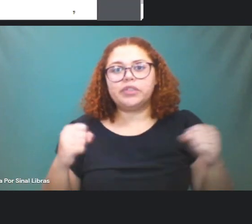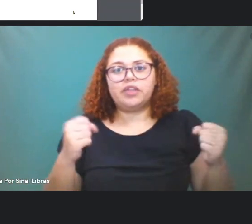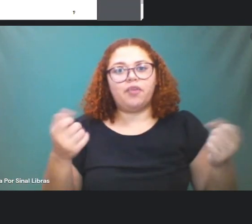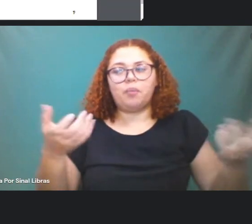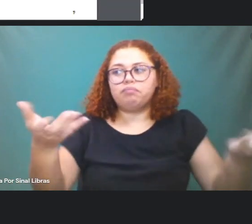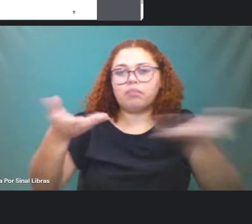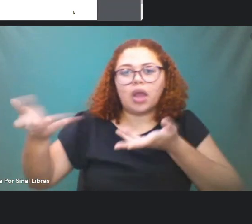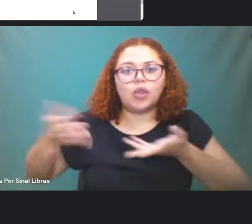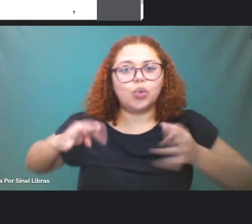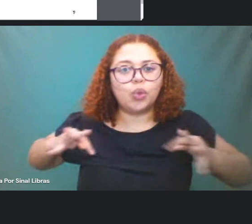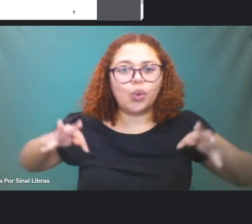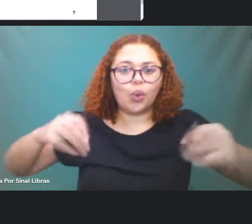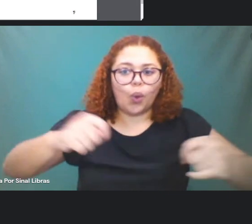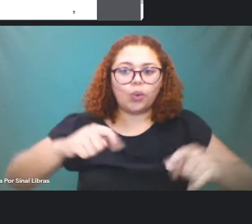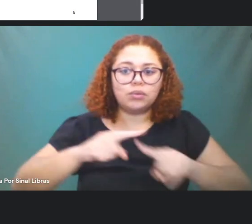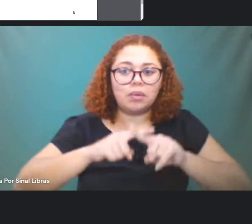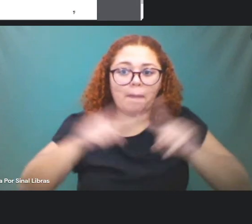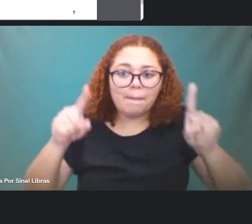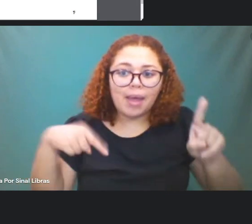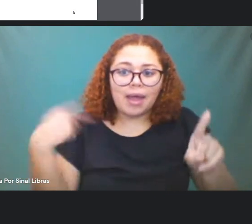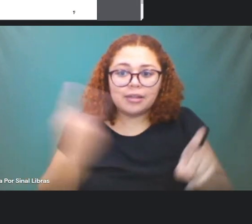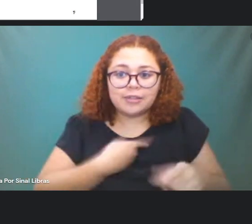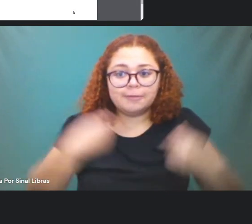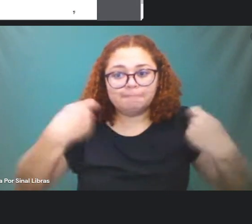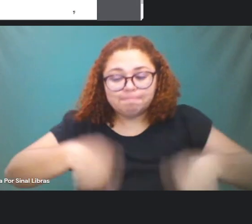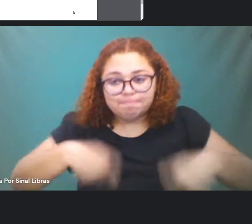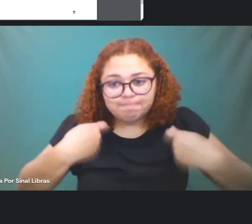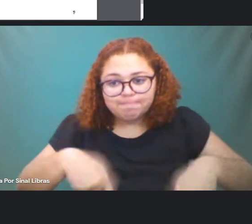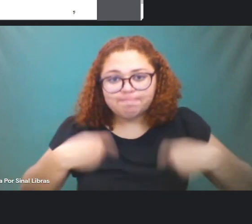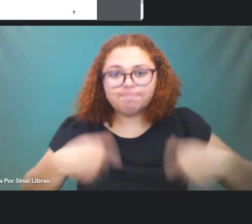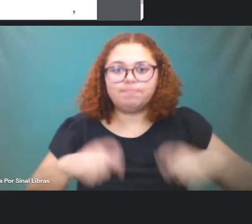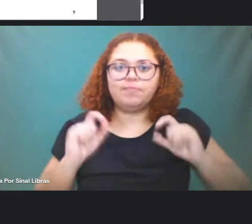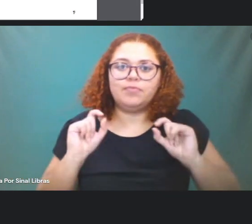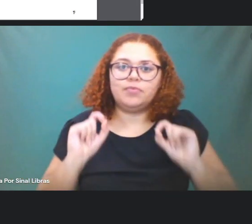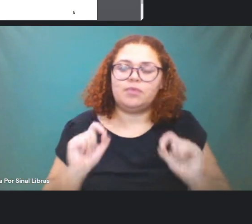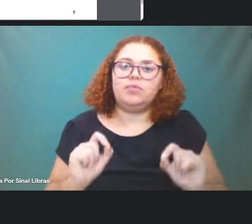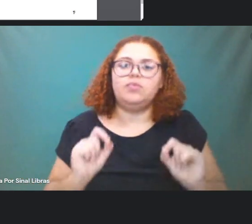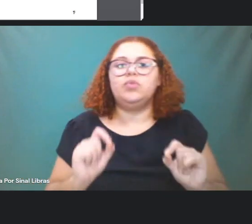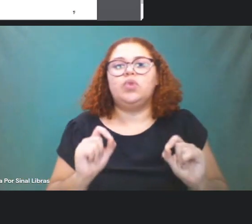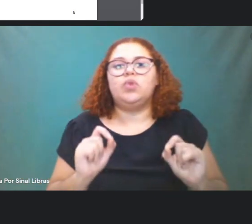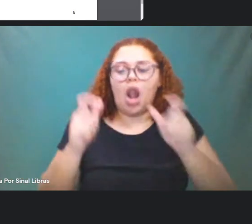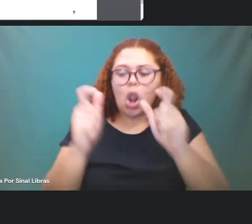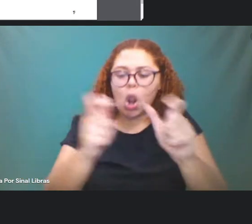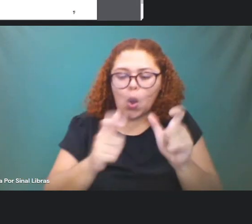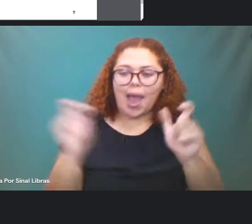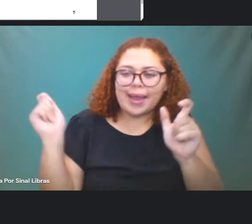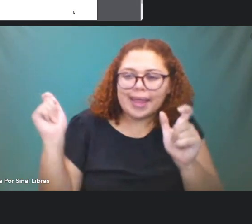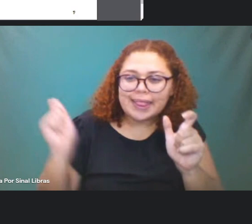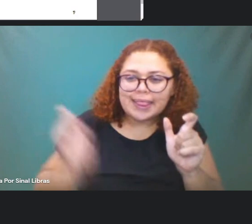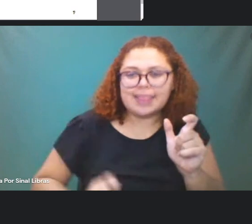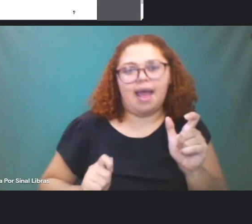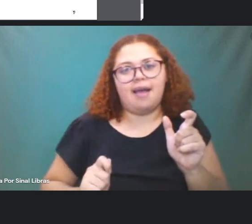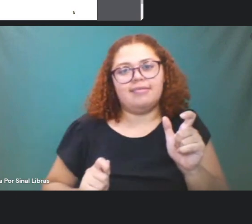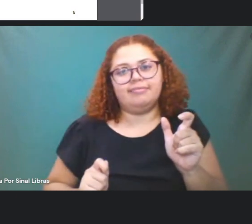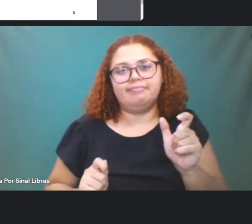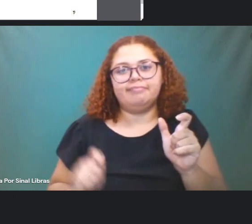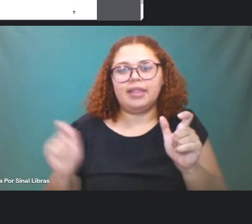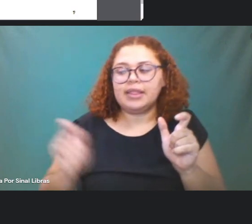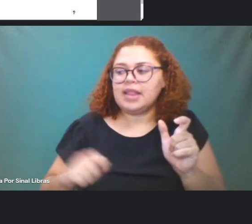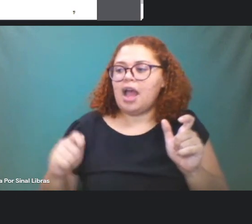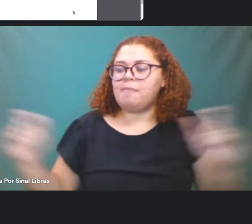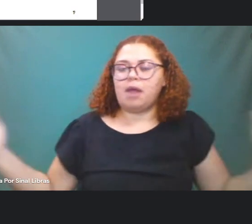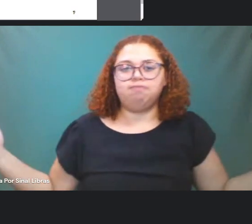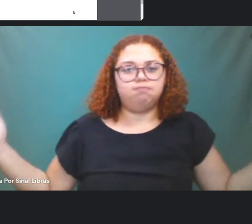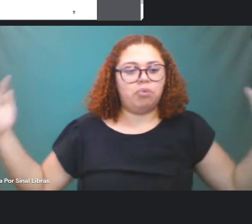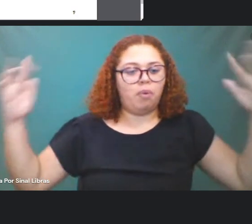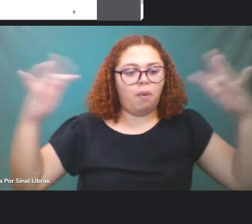procure lugares que possam receber mais gente. Olha, a Jamaica aí, que gosta de forró. Ah, pois talvez